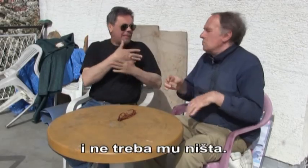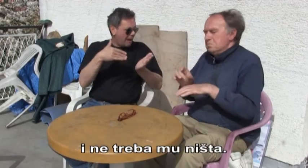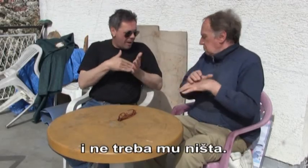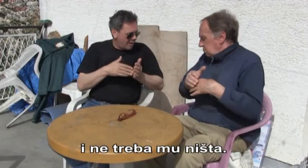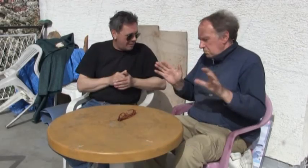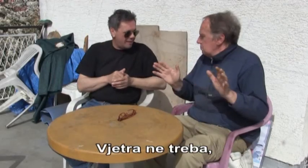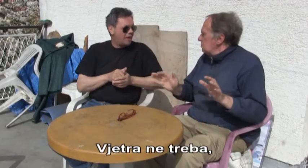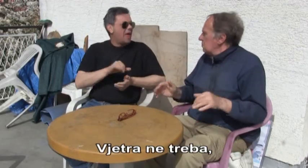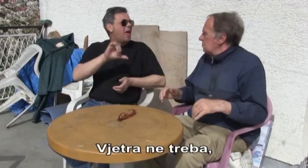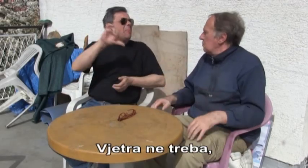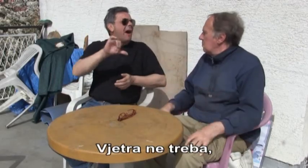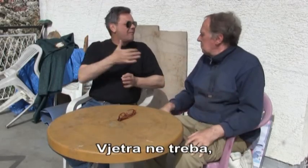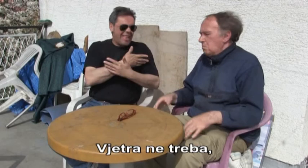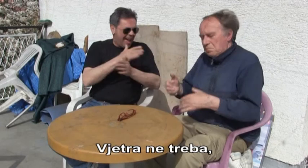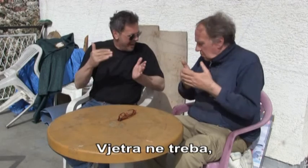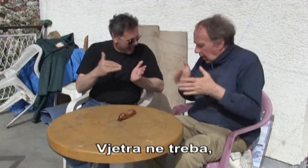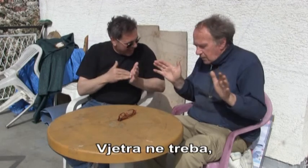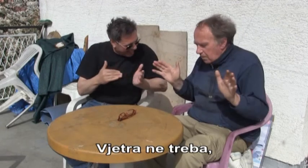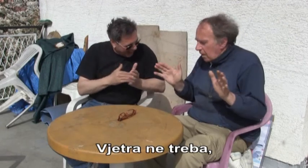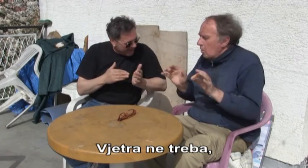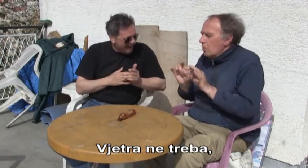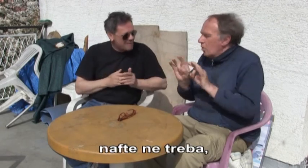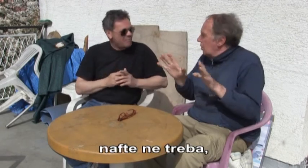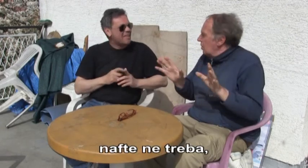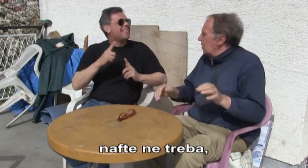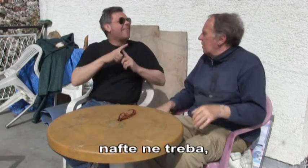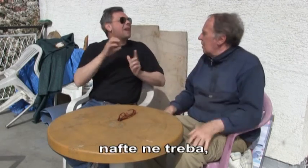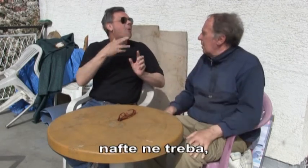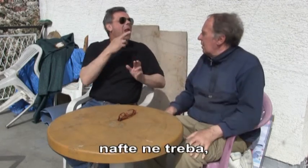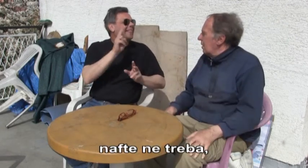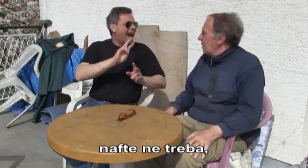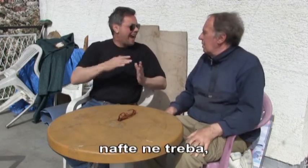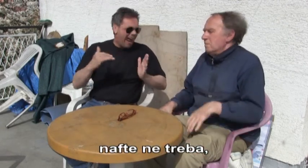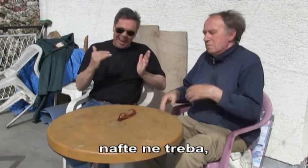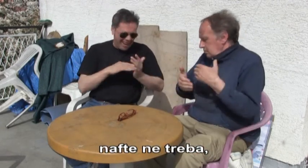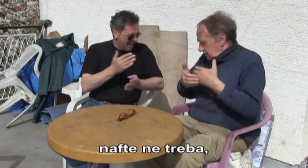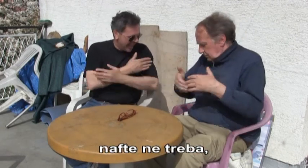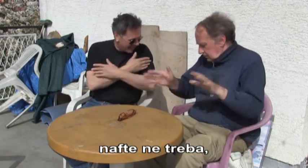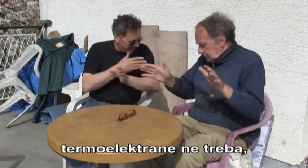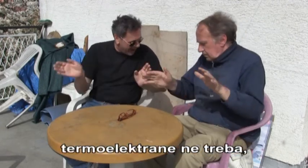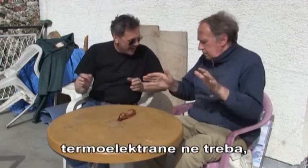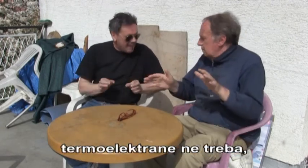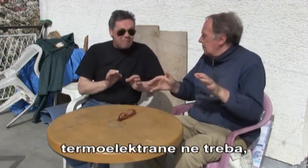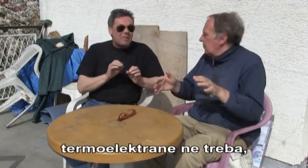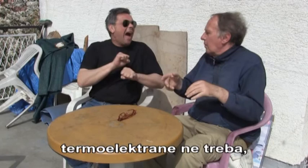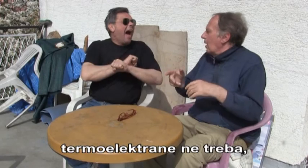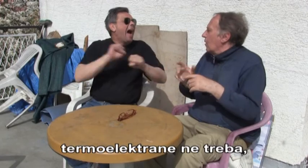treba, nafta ne treba, termoelektrana ne treba,